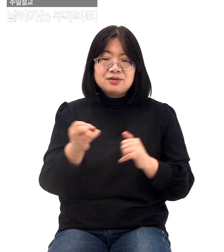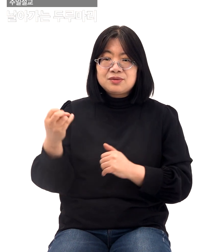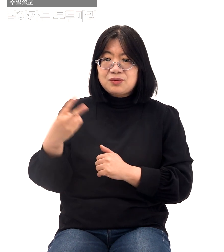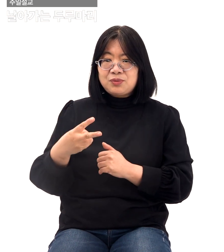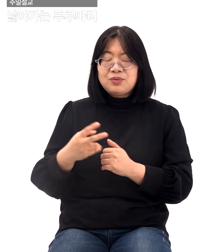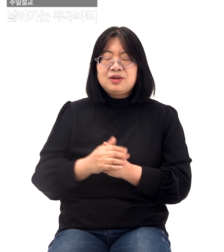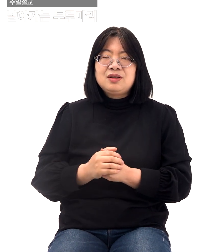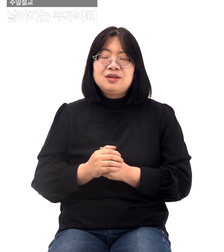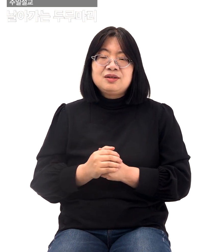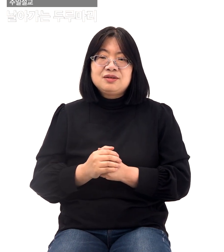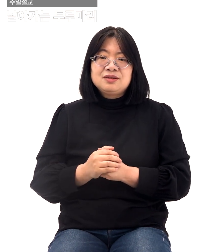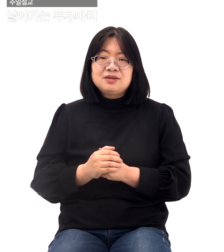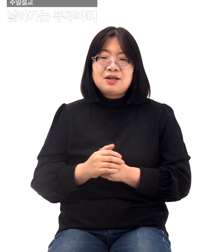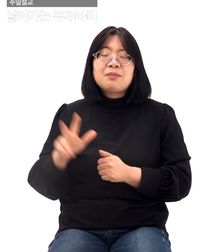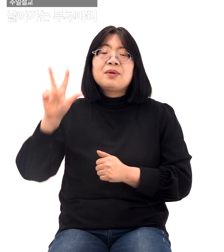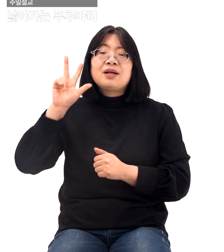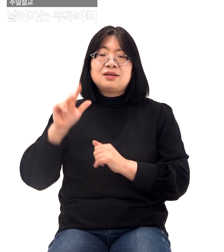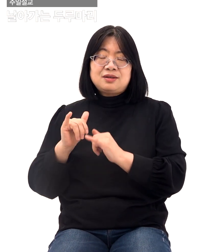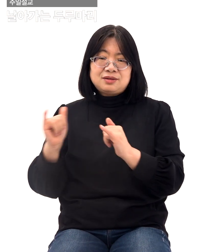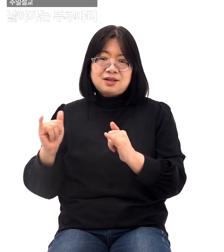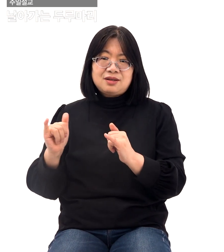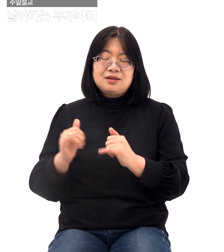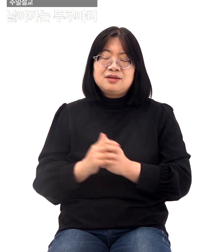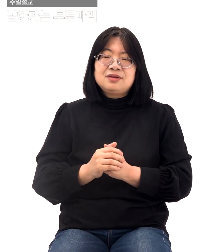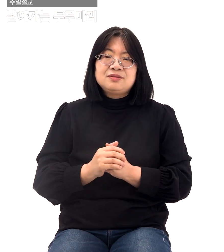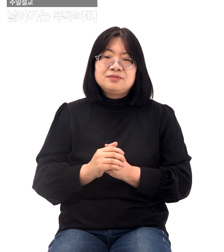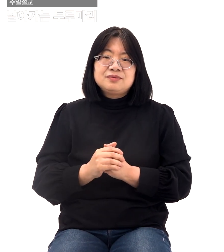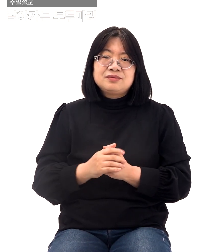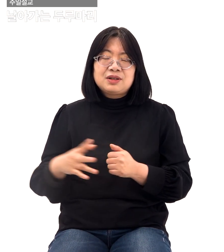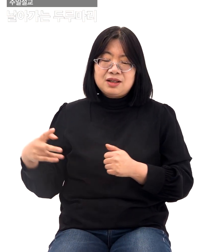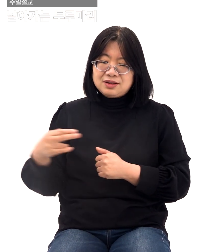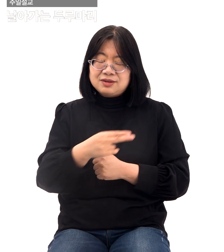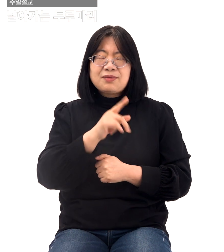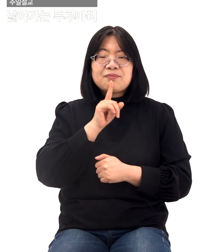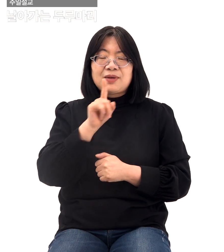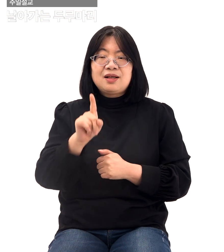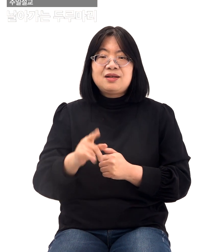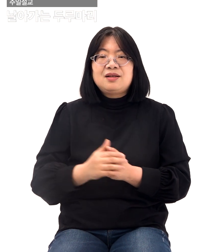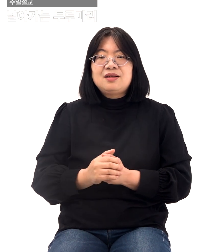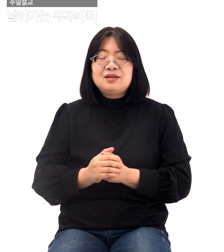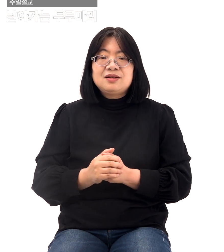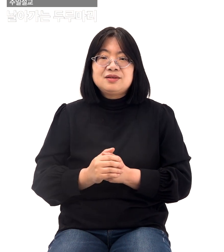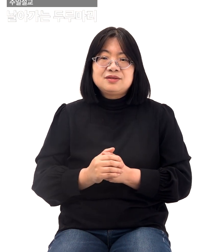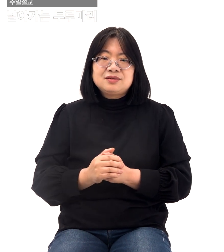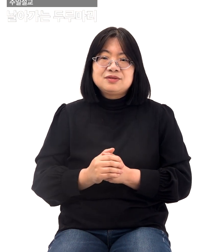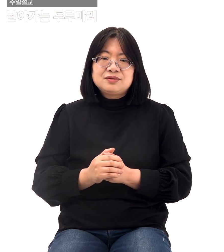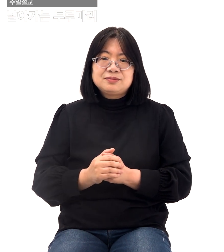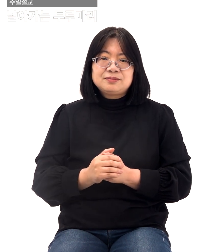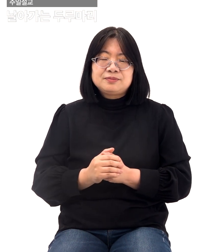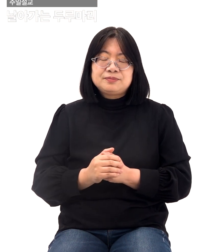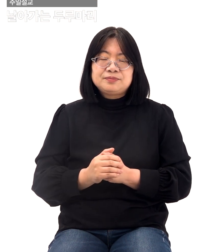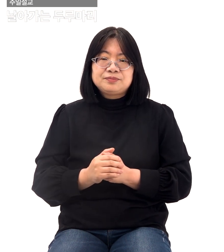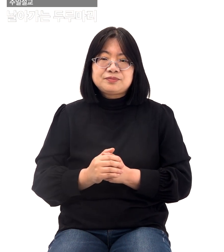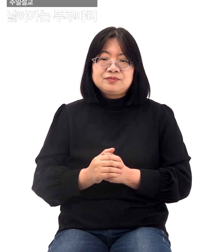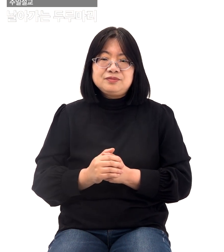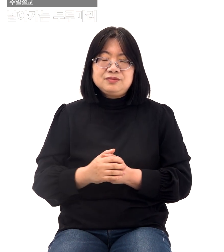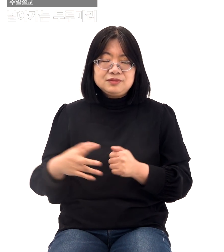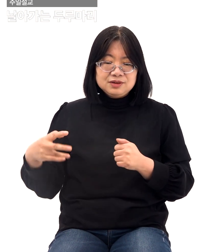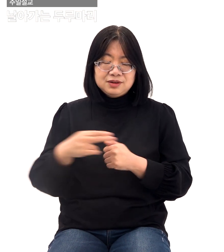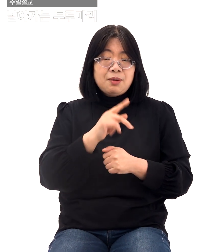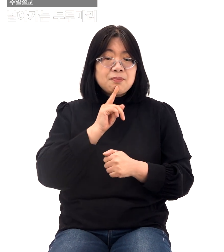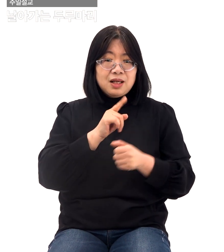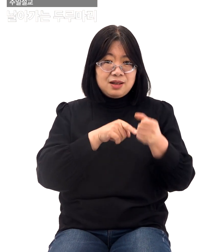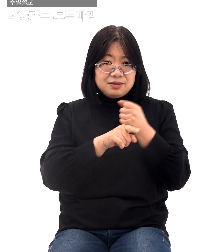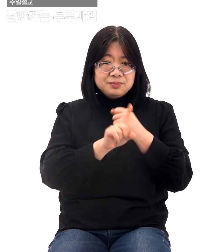하나는 맹세하는 자가 끊어진다, 이렇게 소개되어 있습니다. 근데 여기